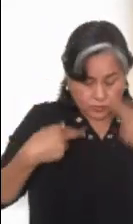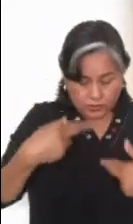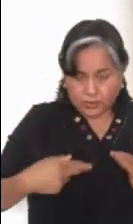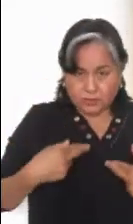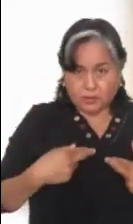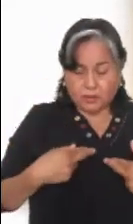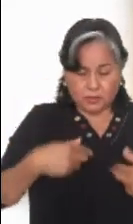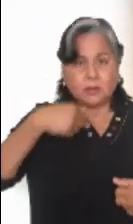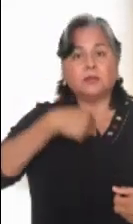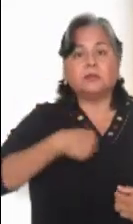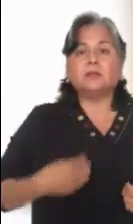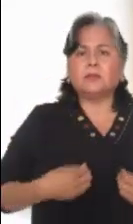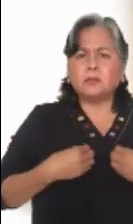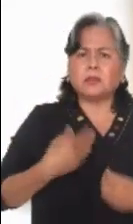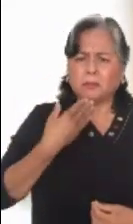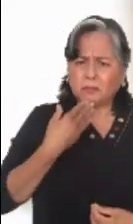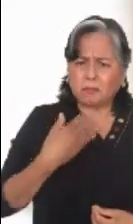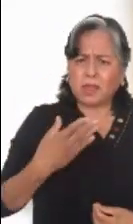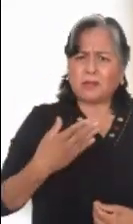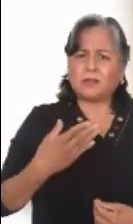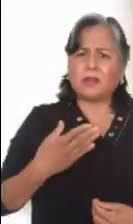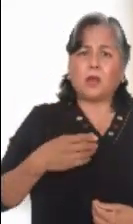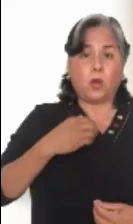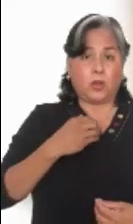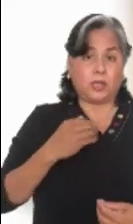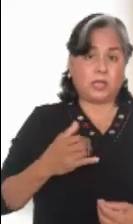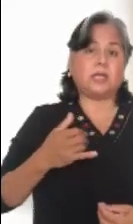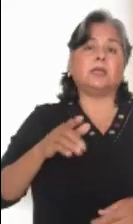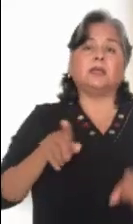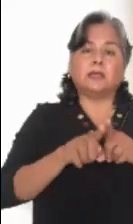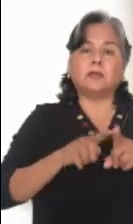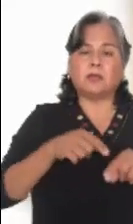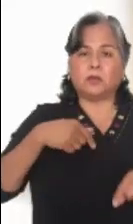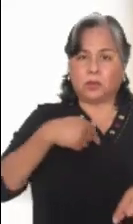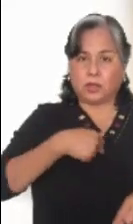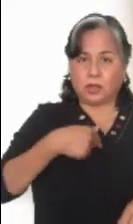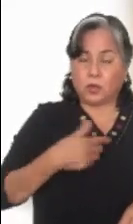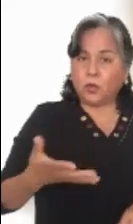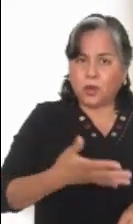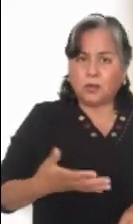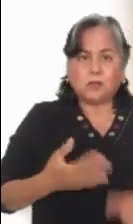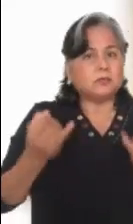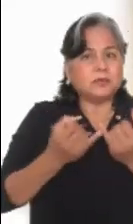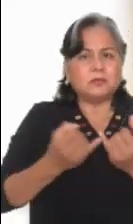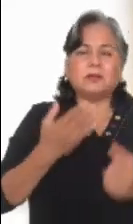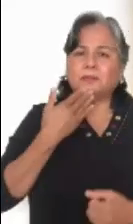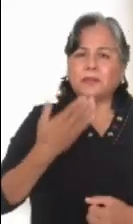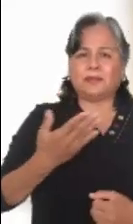elecciones son bien definidas y se respaldan después por nuestras